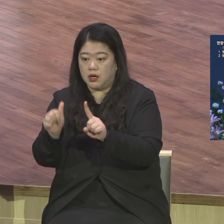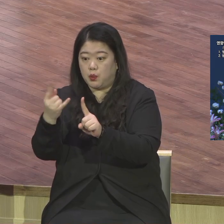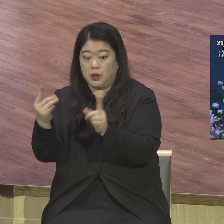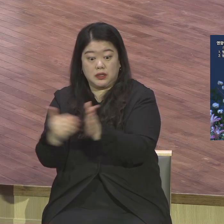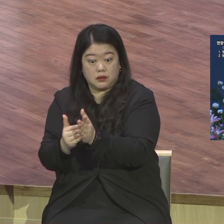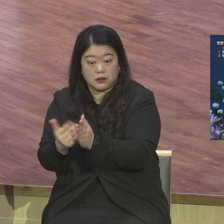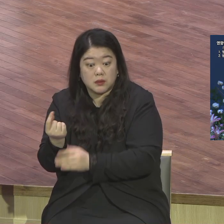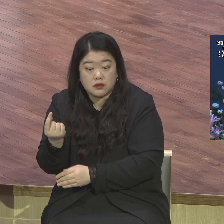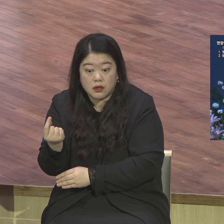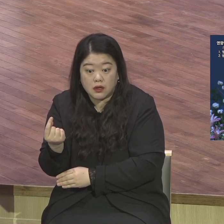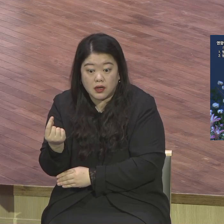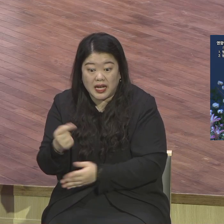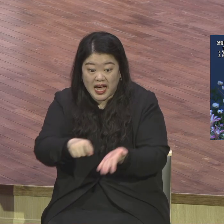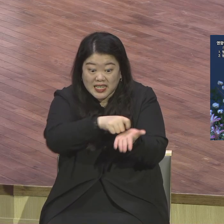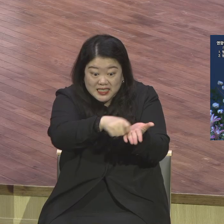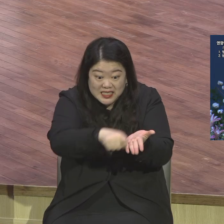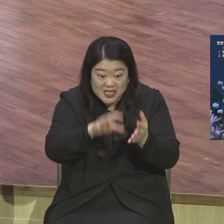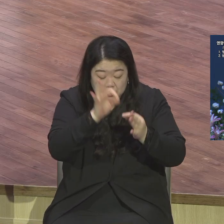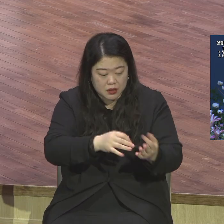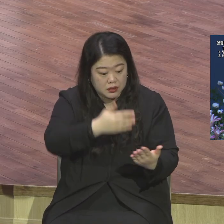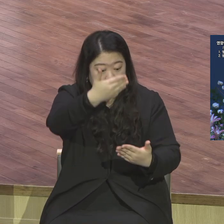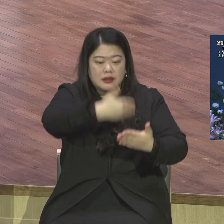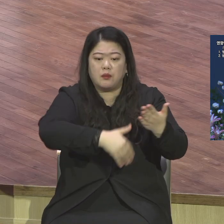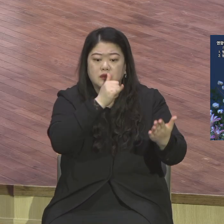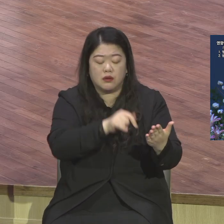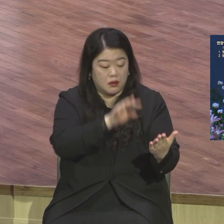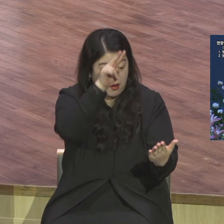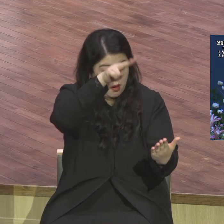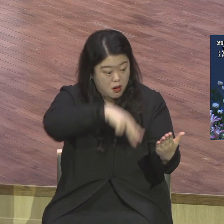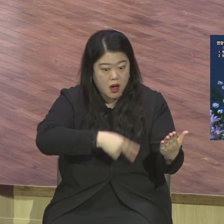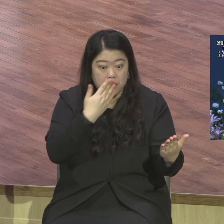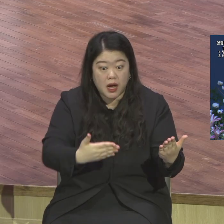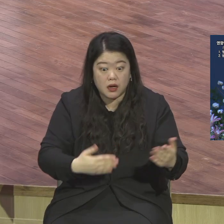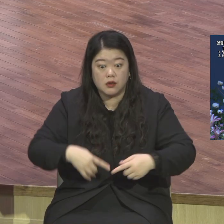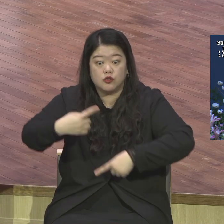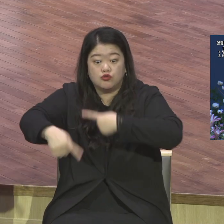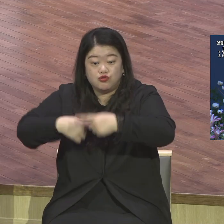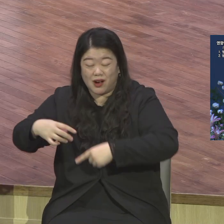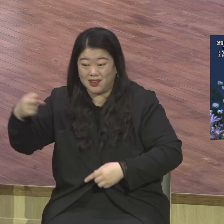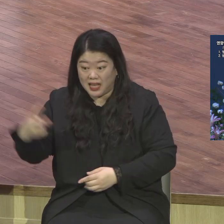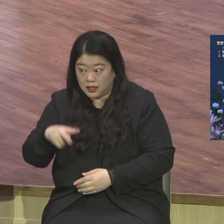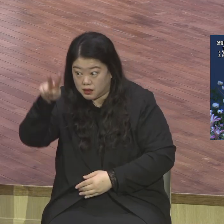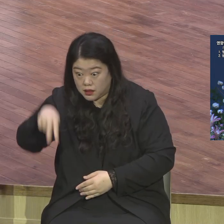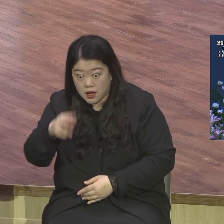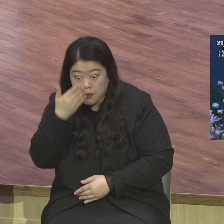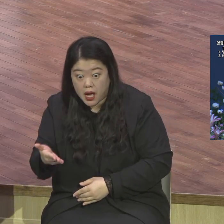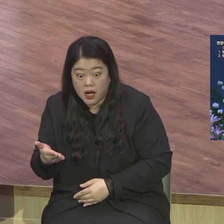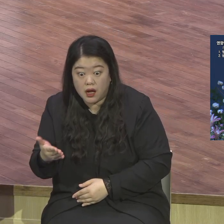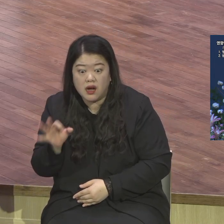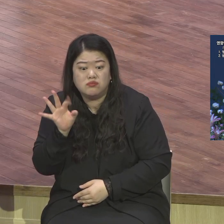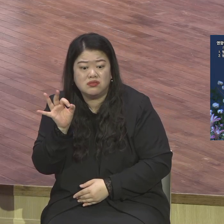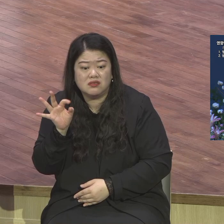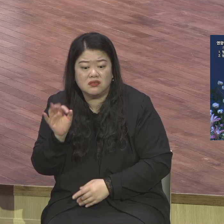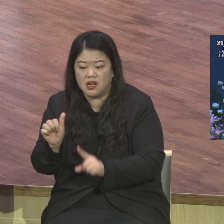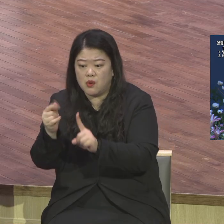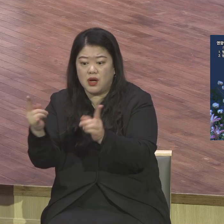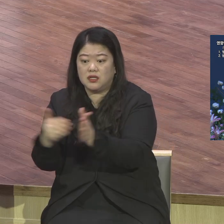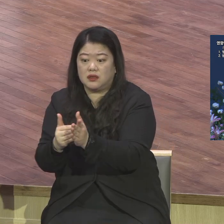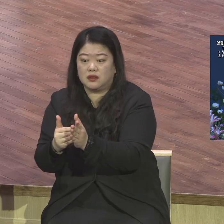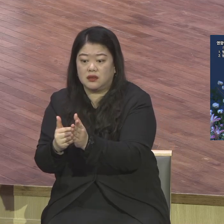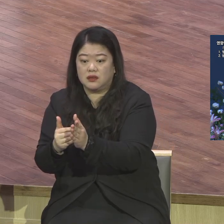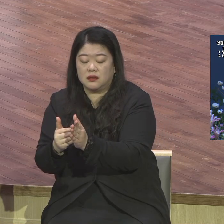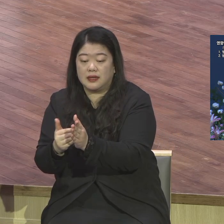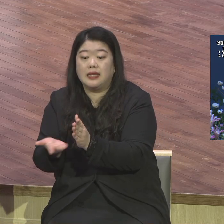허공에 적은 말은 지울 수도 찢을 수도 없다. 공기가 생명이 있어서 그 말은